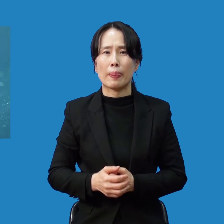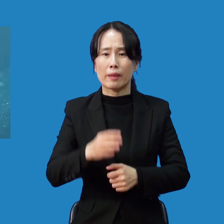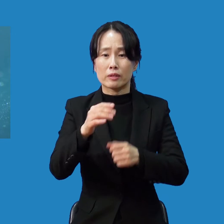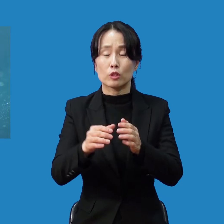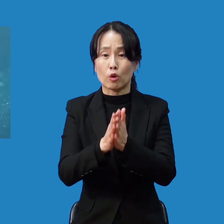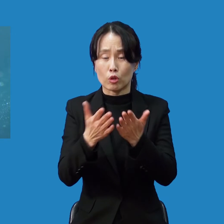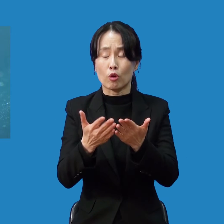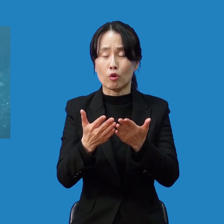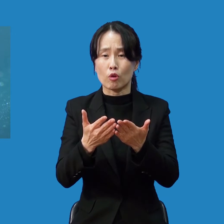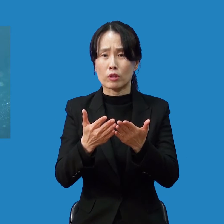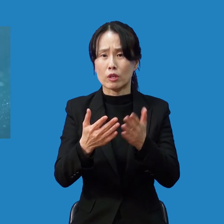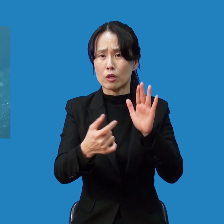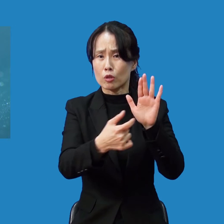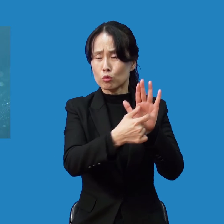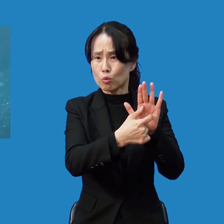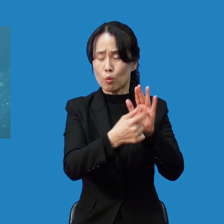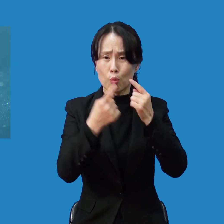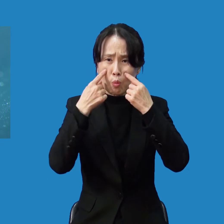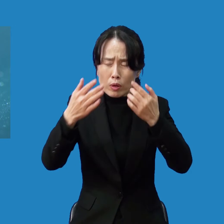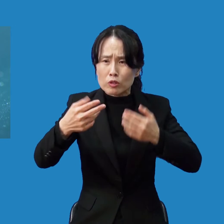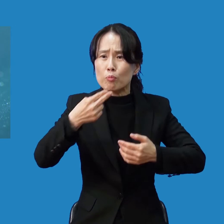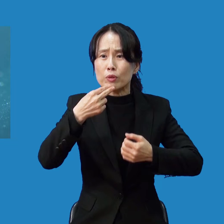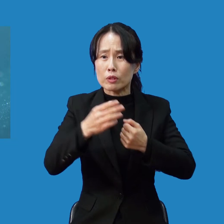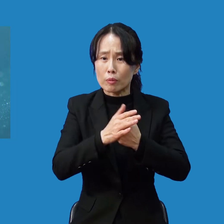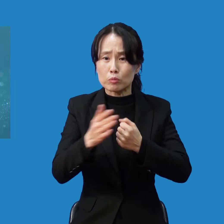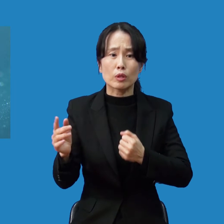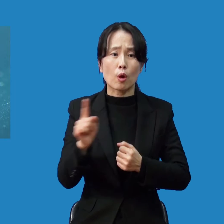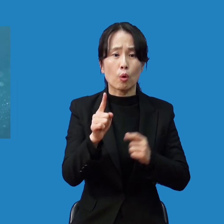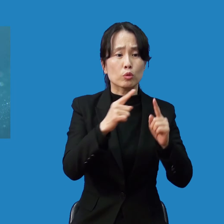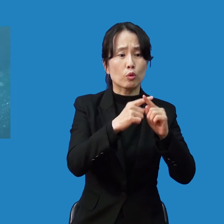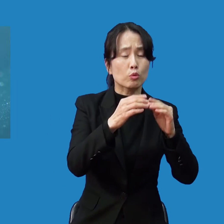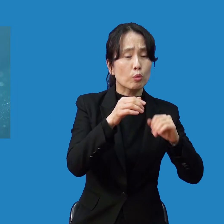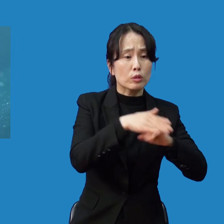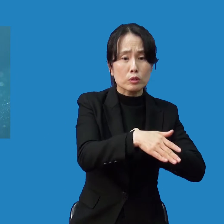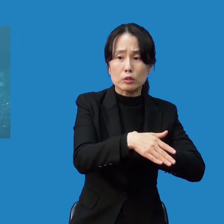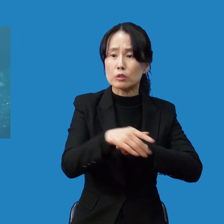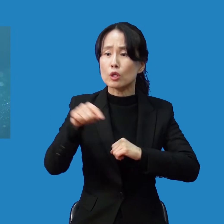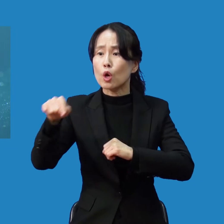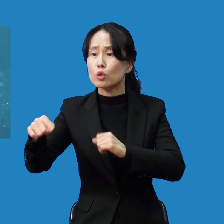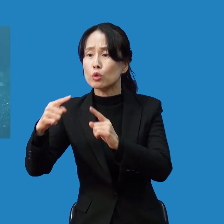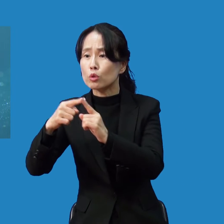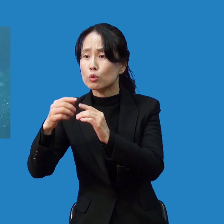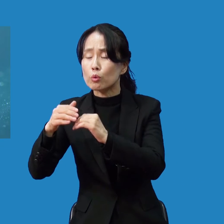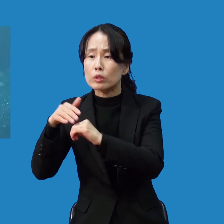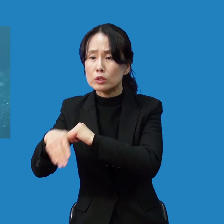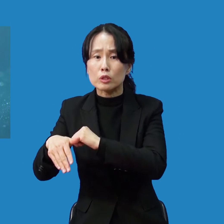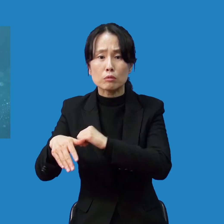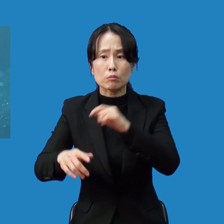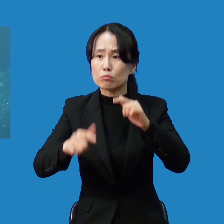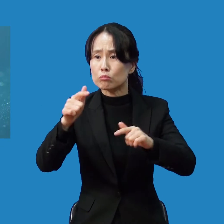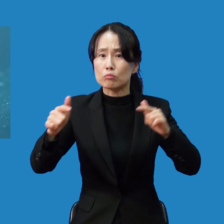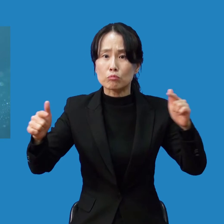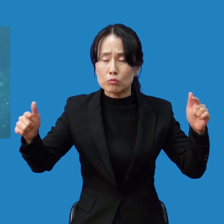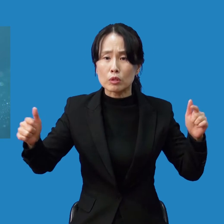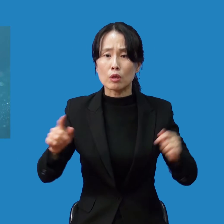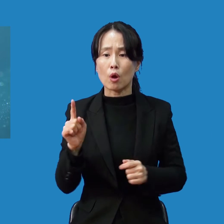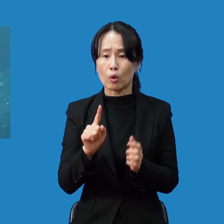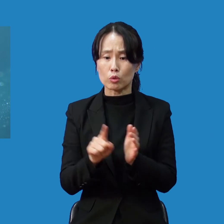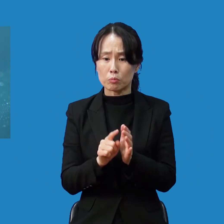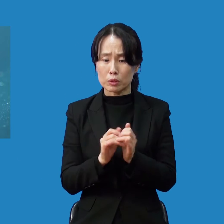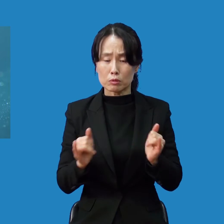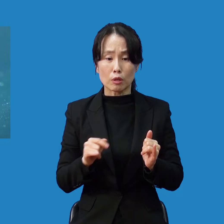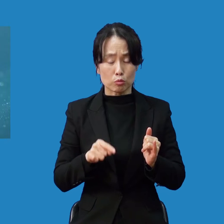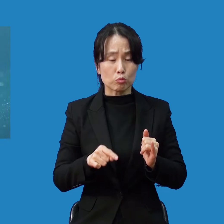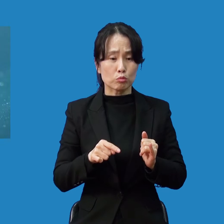성경이 규정하고 있지 않으니까 어떤 교회에서는 이렇게 하고 또 다른 교회에서는 또 다르게 합니다. 어떤 성도는